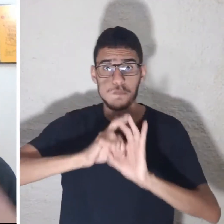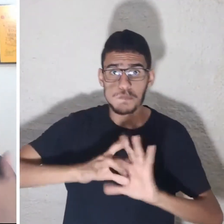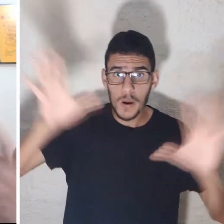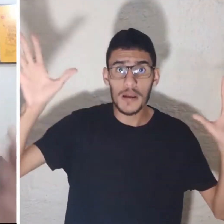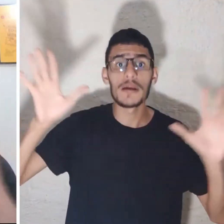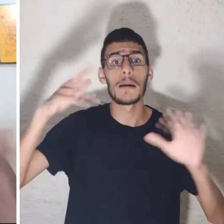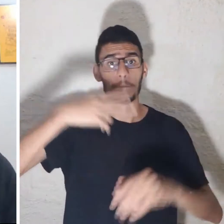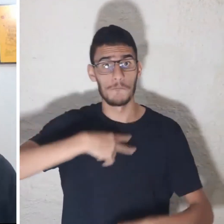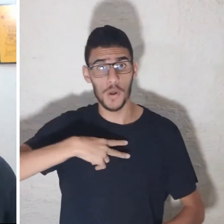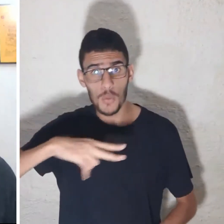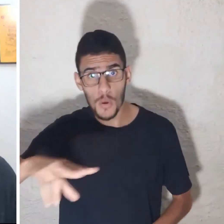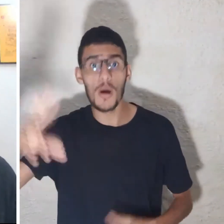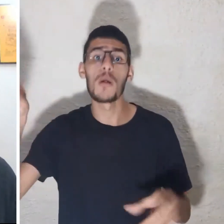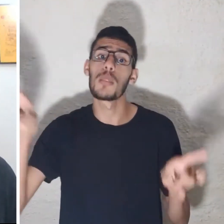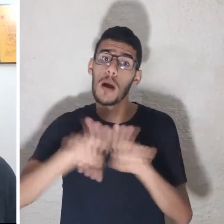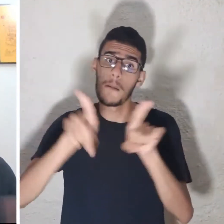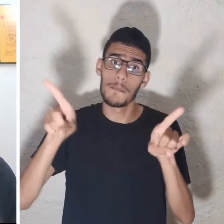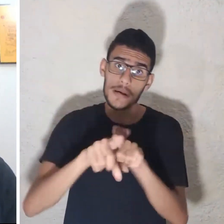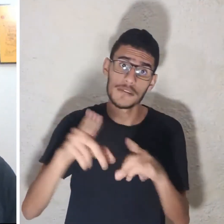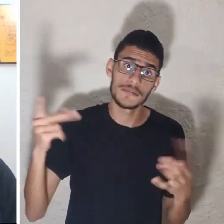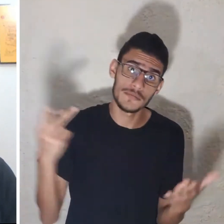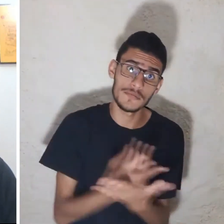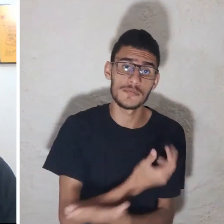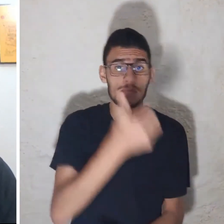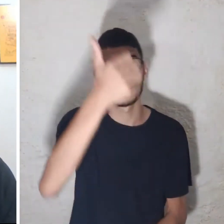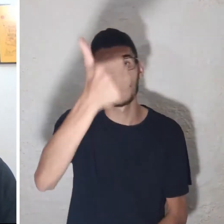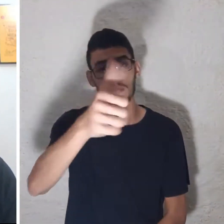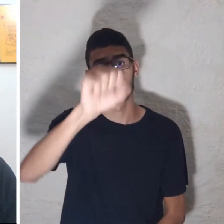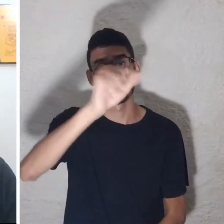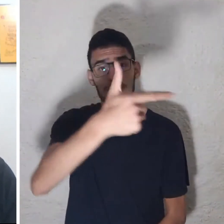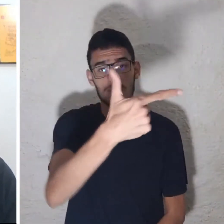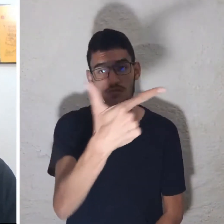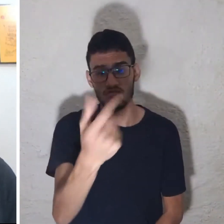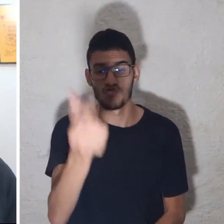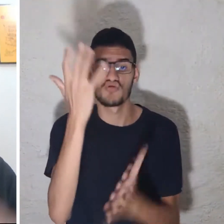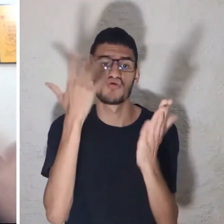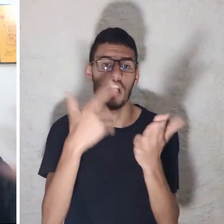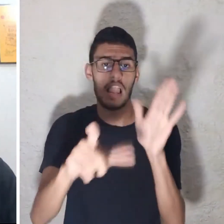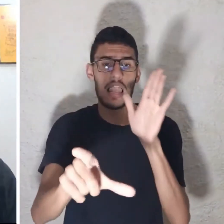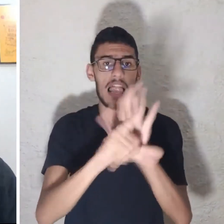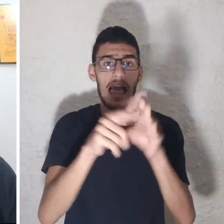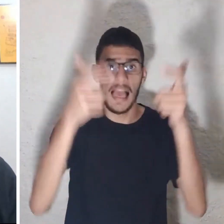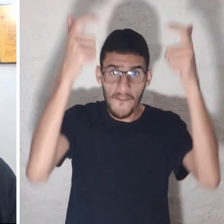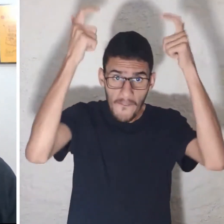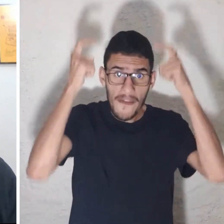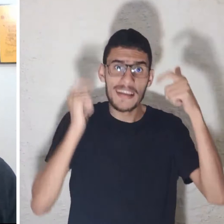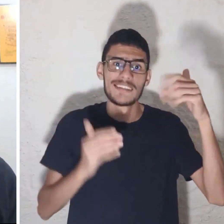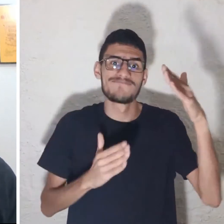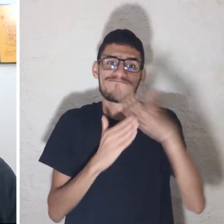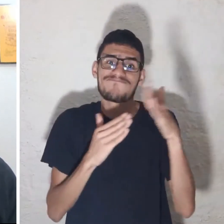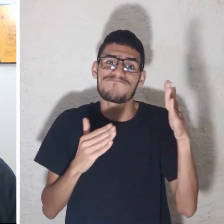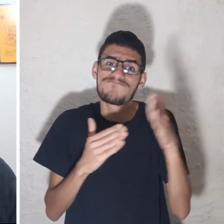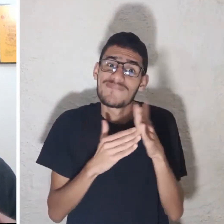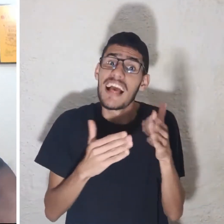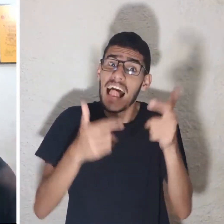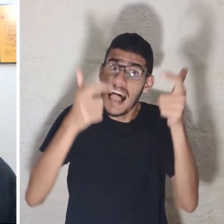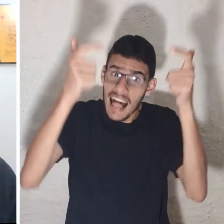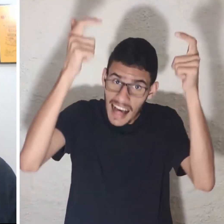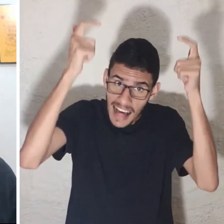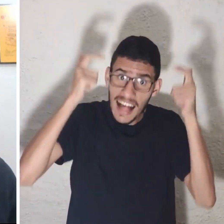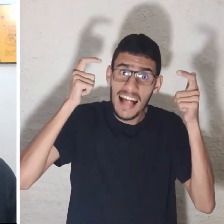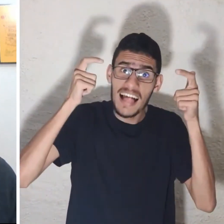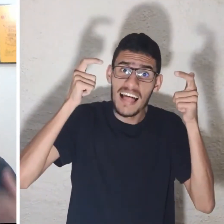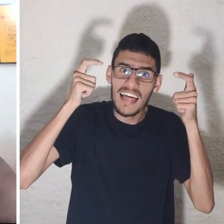Unidos. Em Portugal também isso aconteceu a partir de 1820, a gente já tinha leis que limitavam, né,